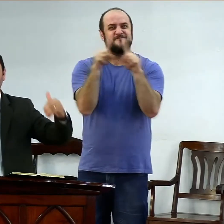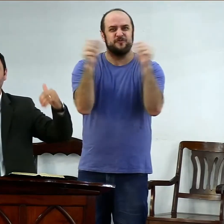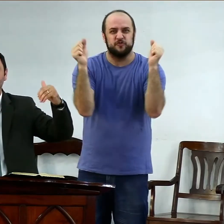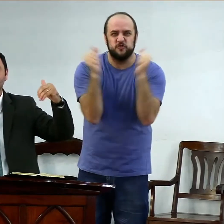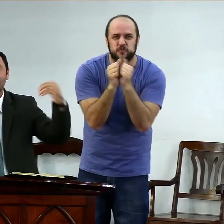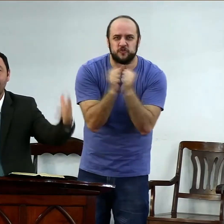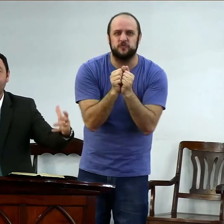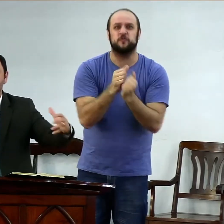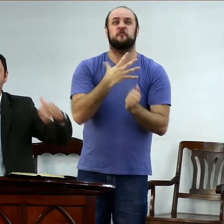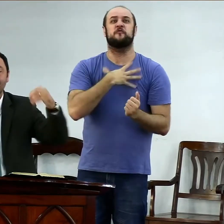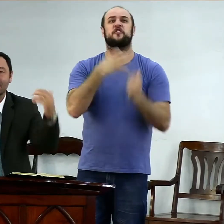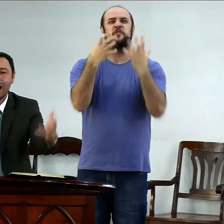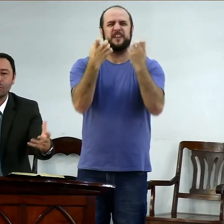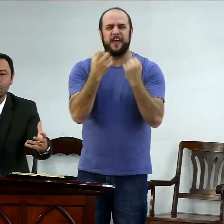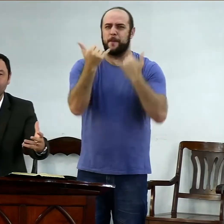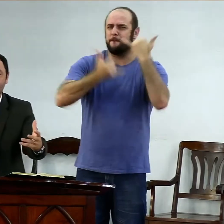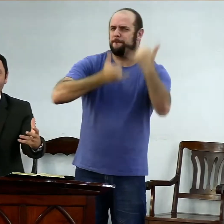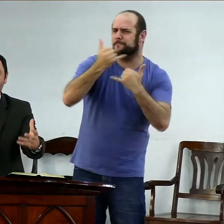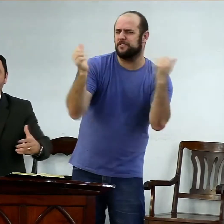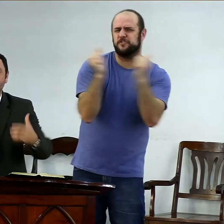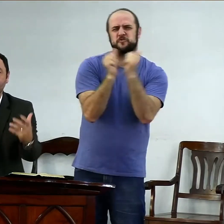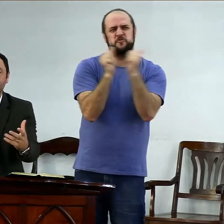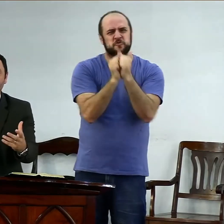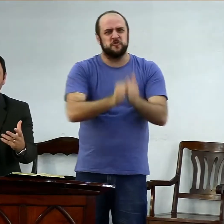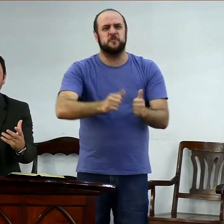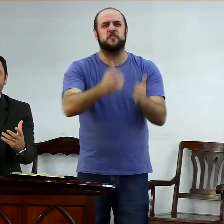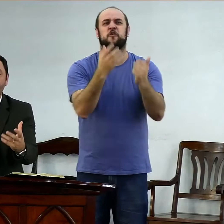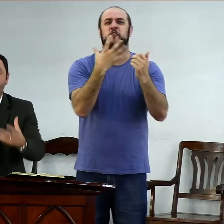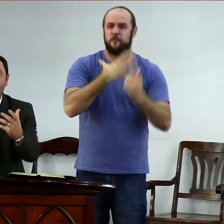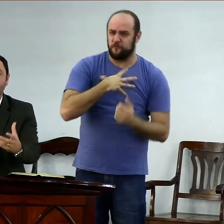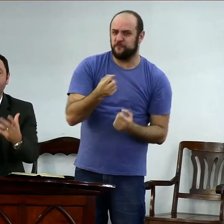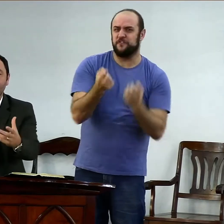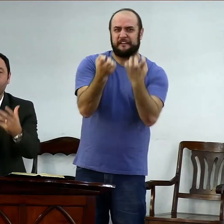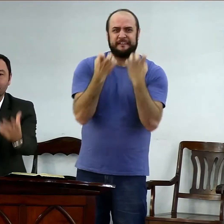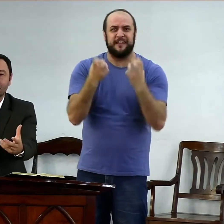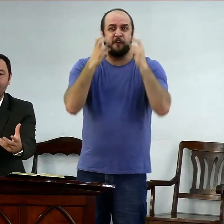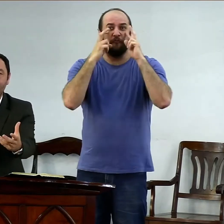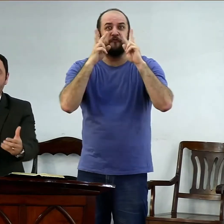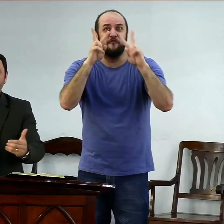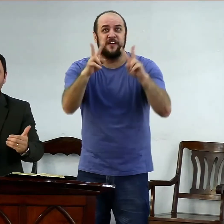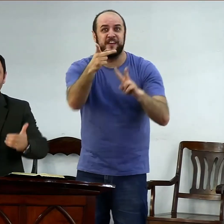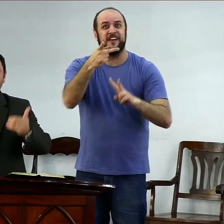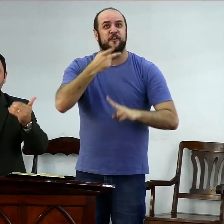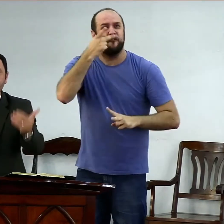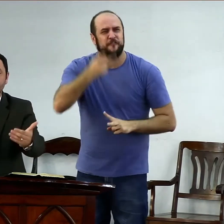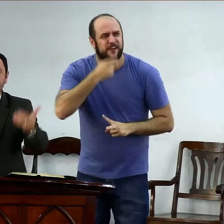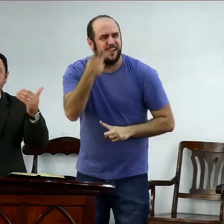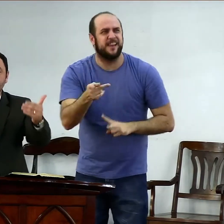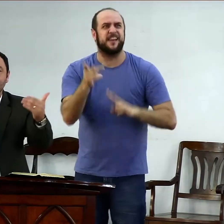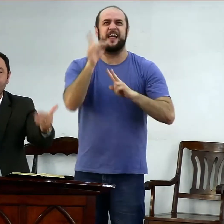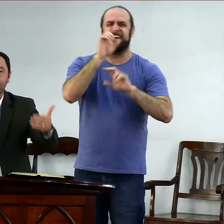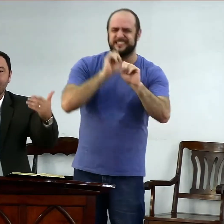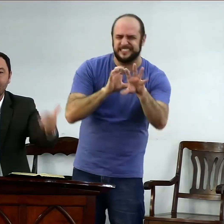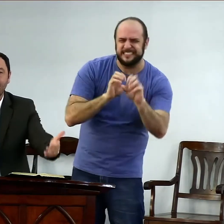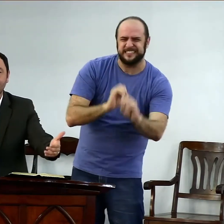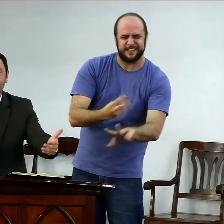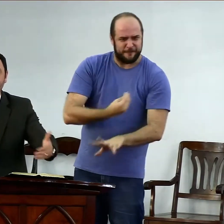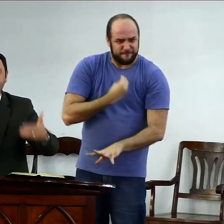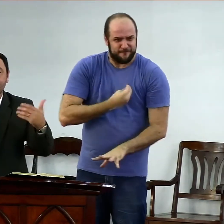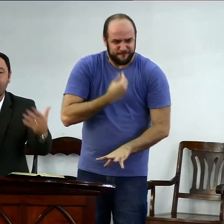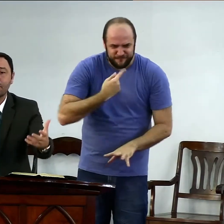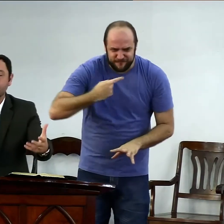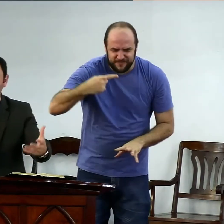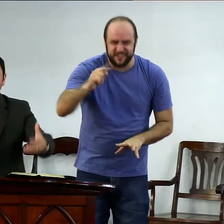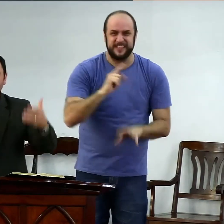os teus filhos querem brincar com você, os teus filhos querem ouvir você, os ensinamentos que você tem para eles,